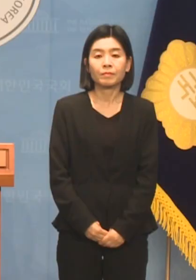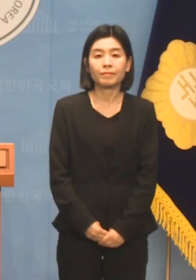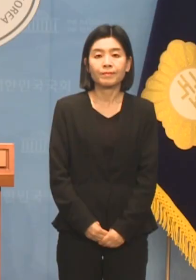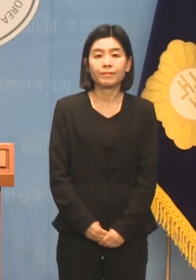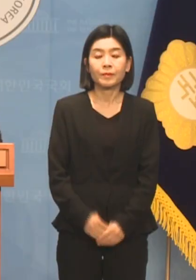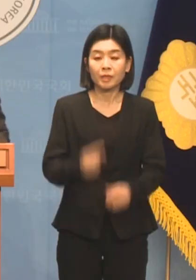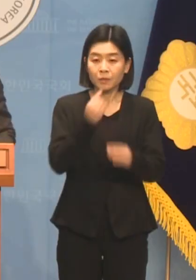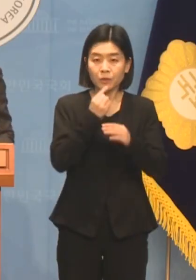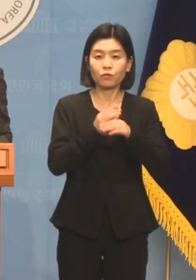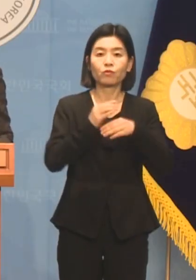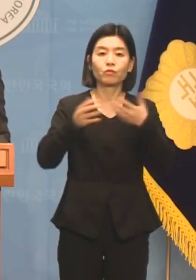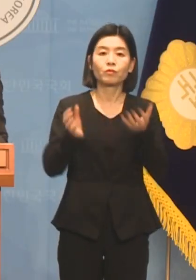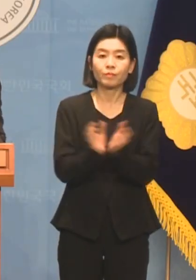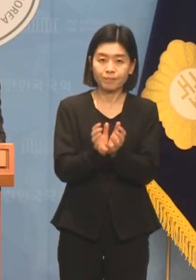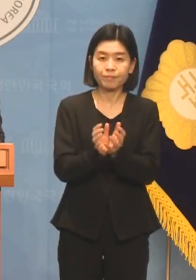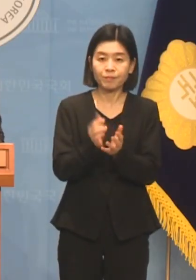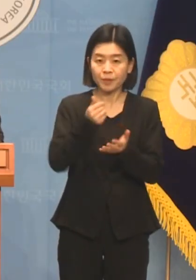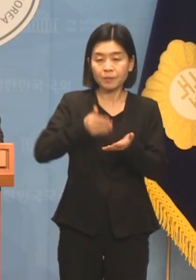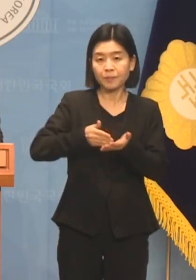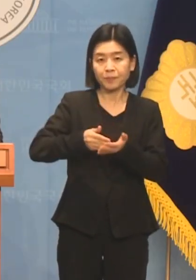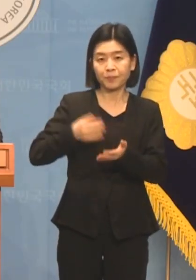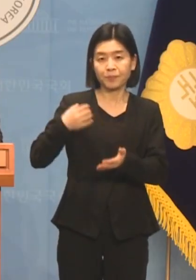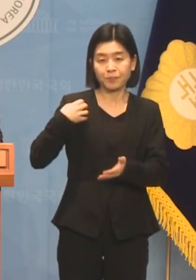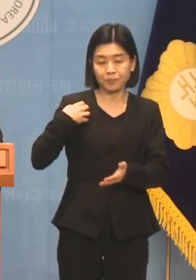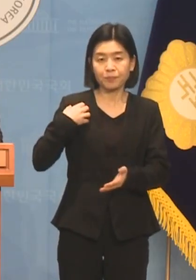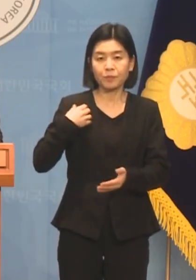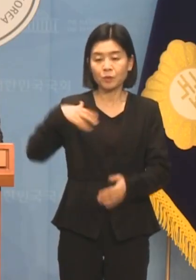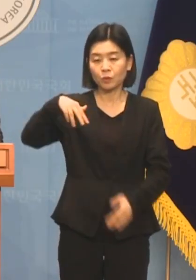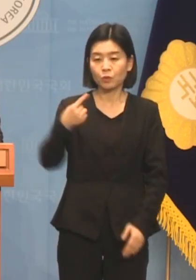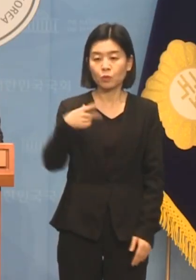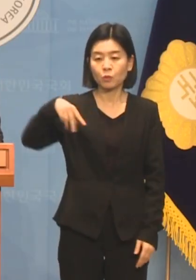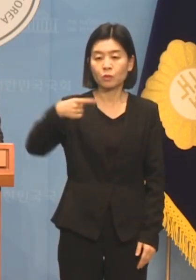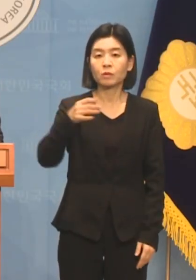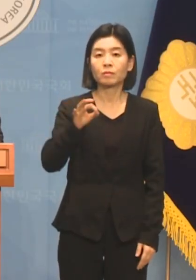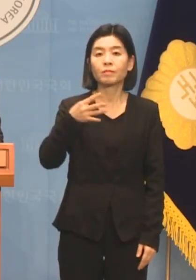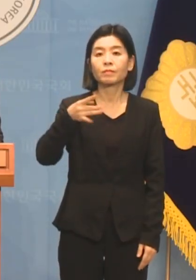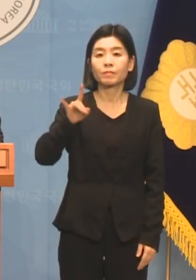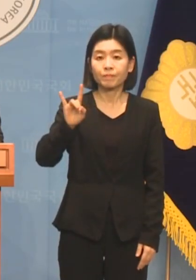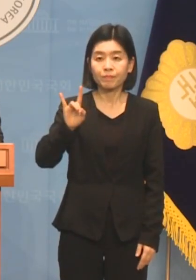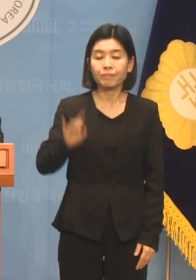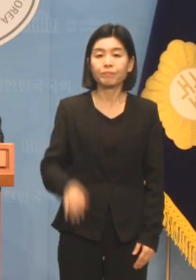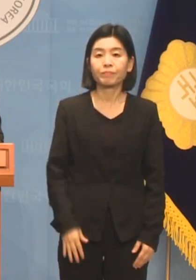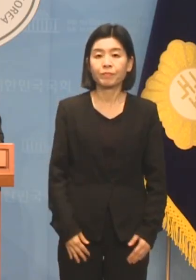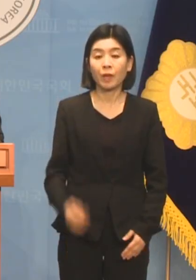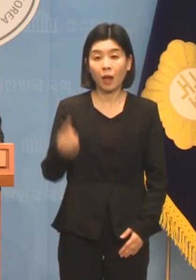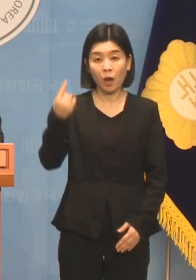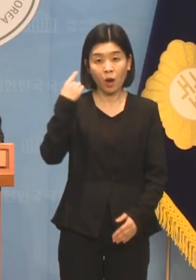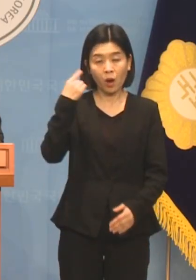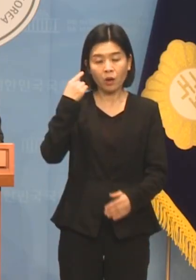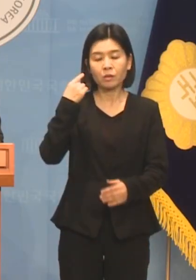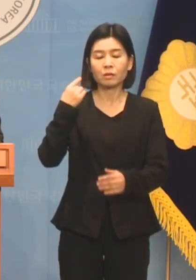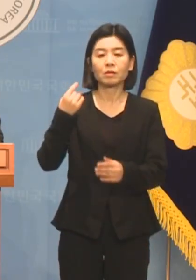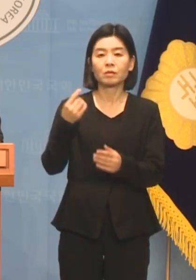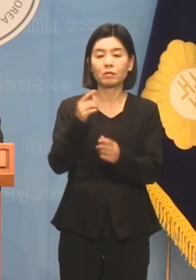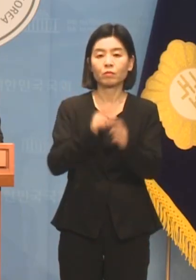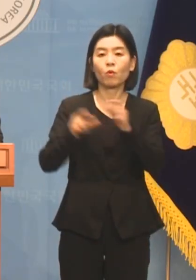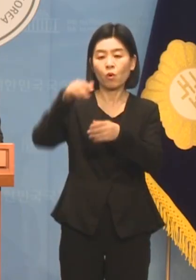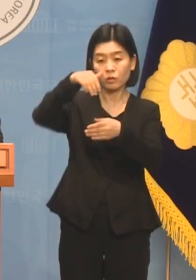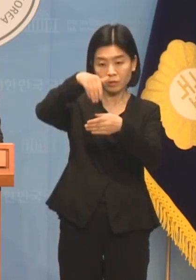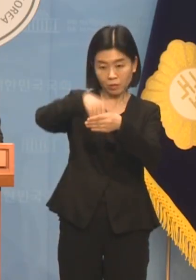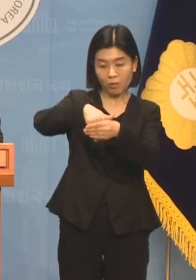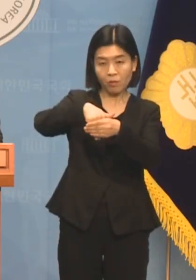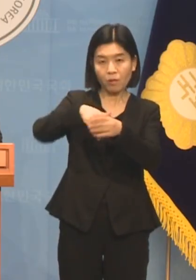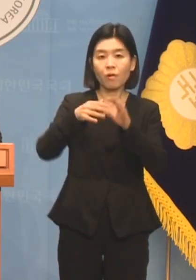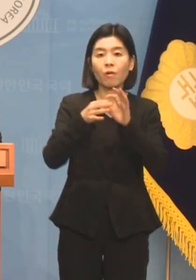예, 더불어민주당 수석대변인 조승래 의원입니다. 오늘 오전에 어제 있었던 보궐선거와 관련해서